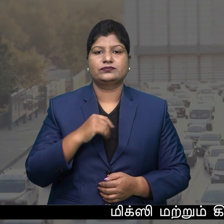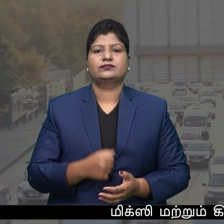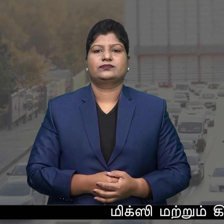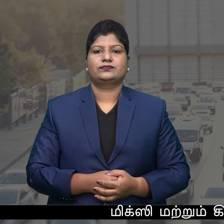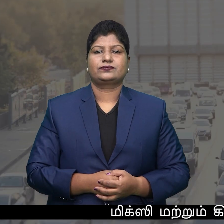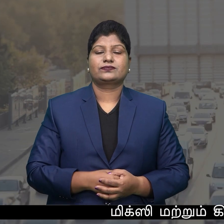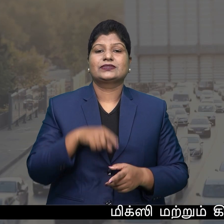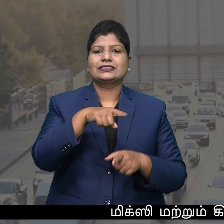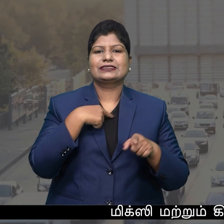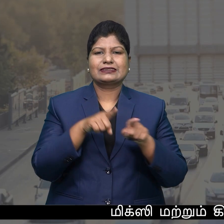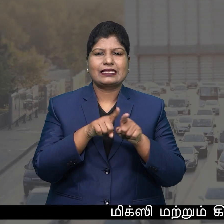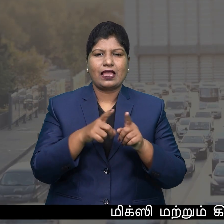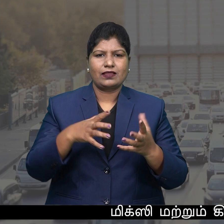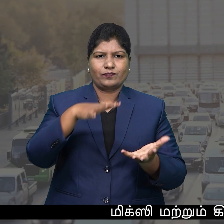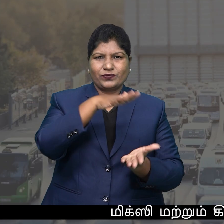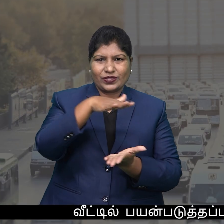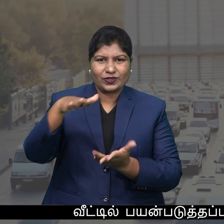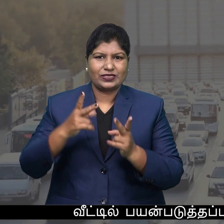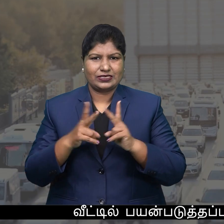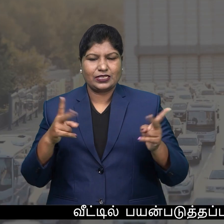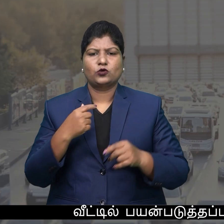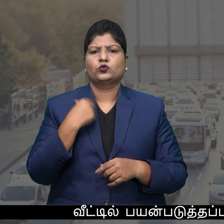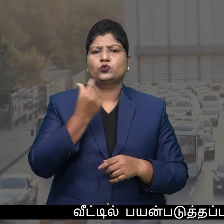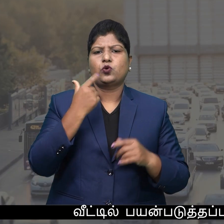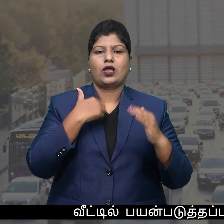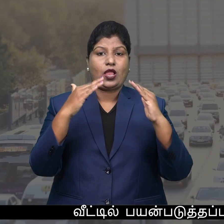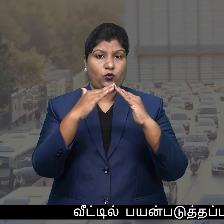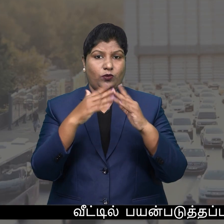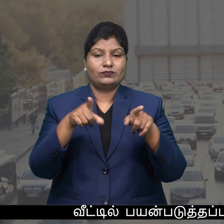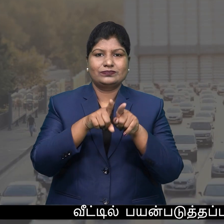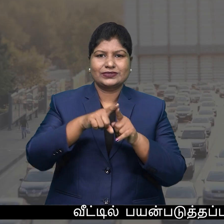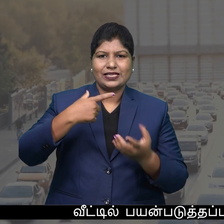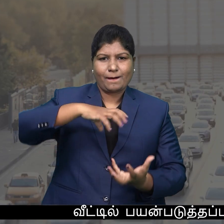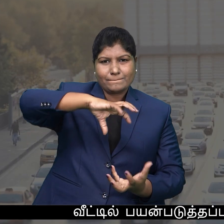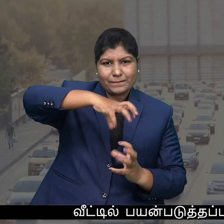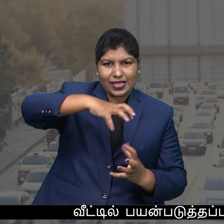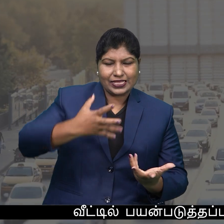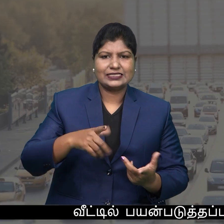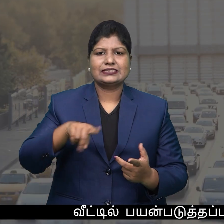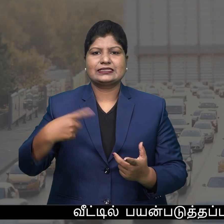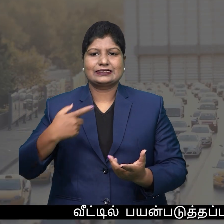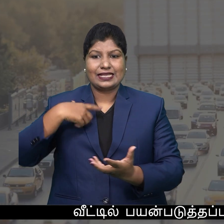மிக்ஸி மற்றும் கிரைண்டர்கள் போன்ற வீட்டில் பயன்படுத்தப்படும் உபகரணங்கள் ஆகும்.